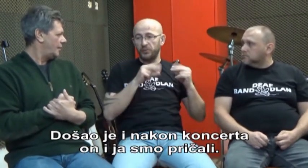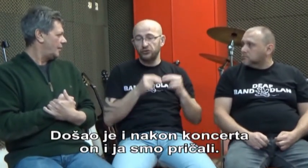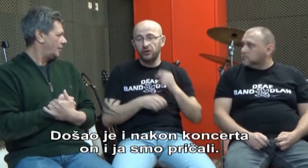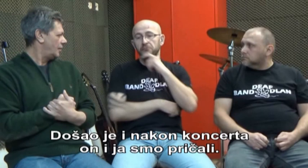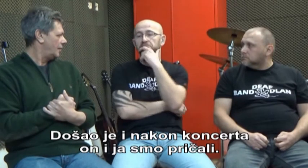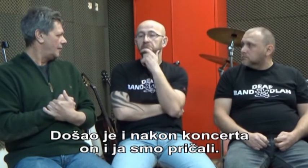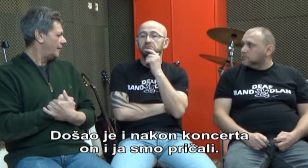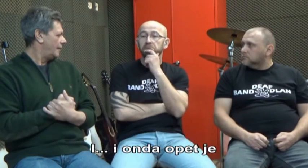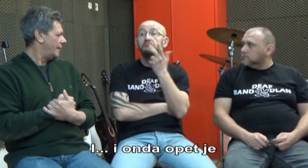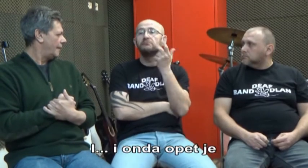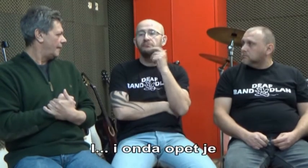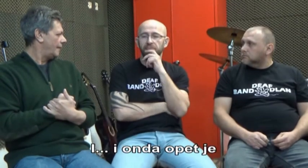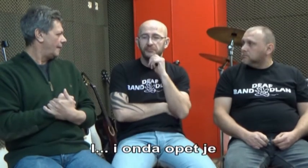prišli. I...